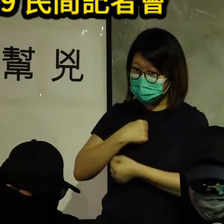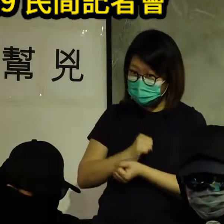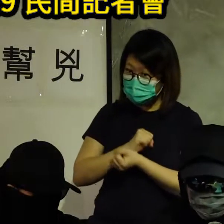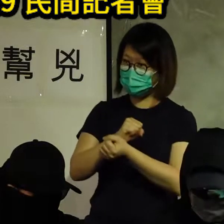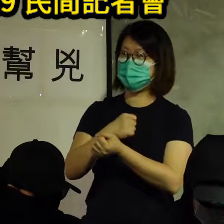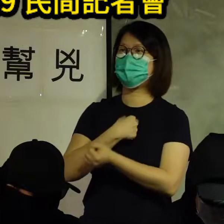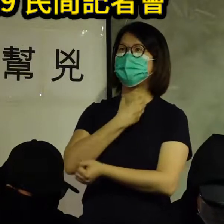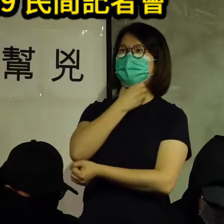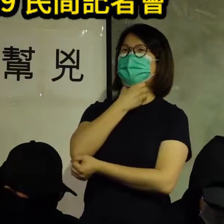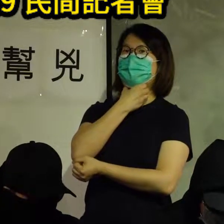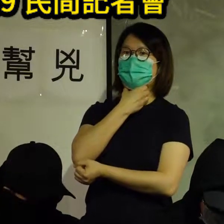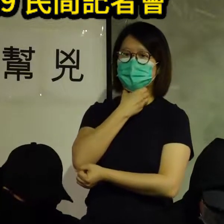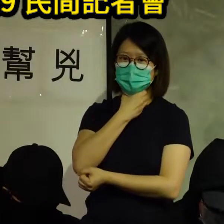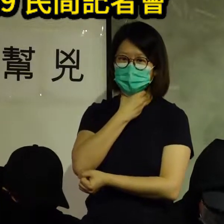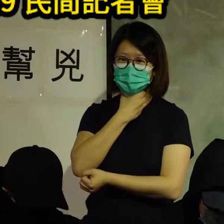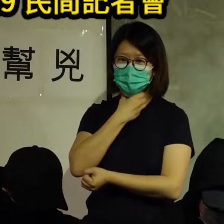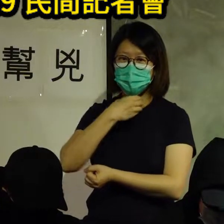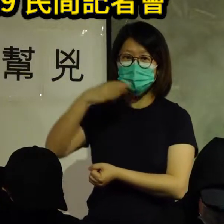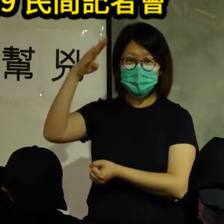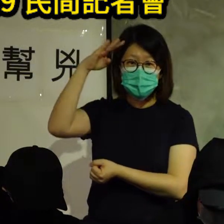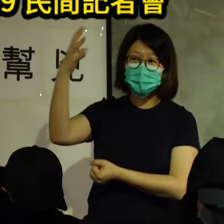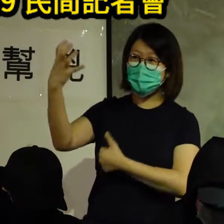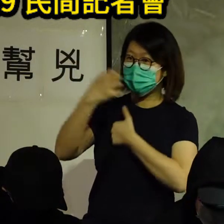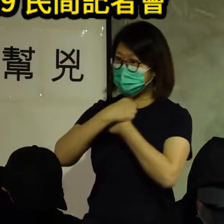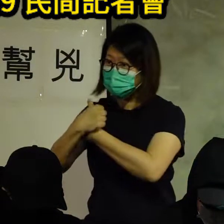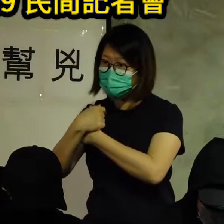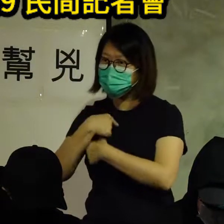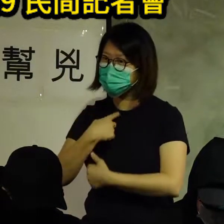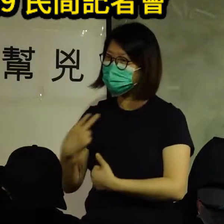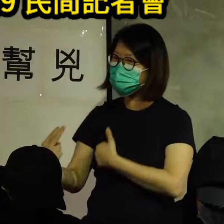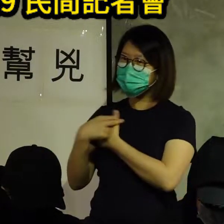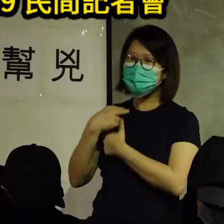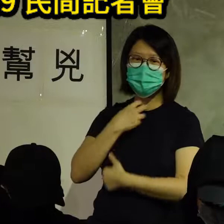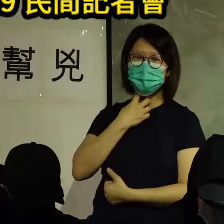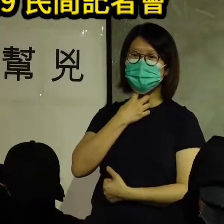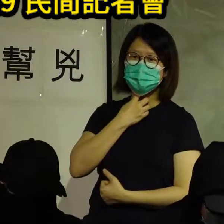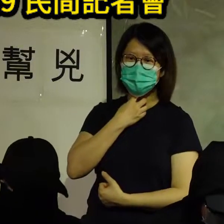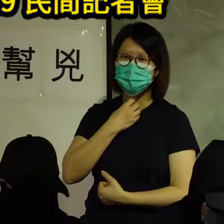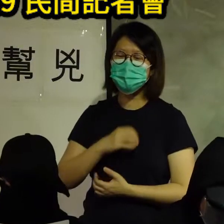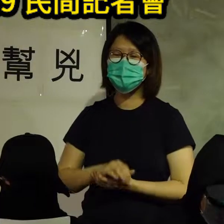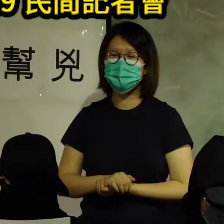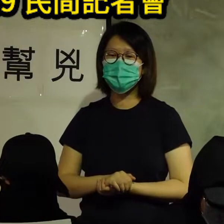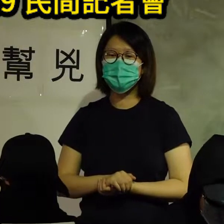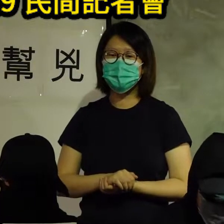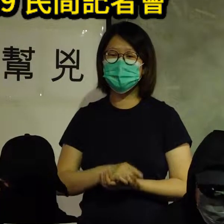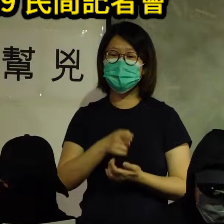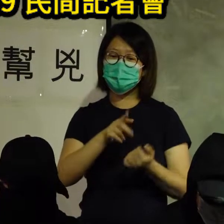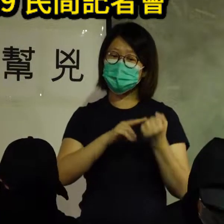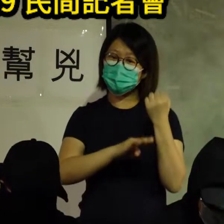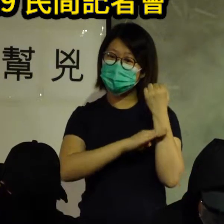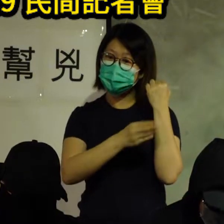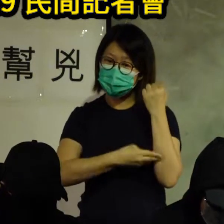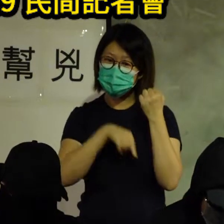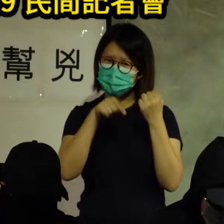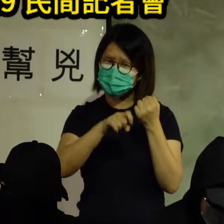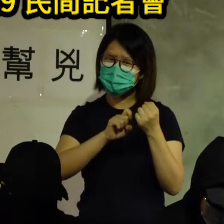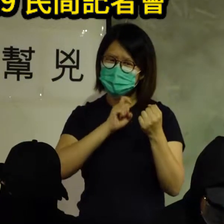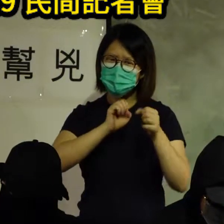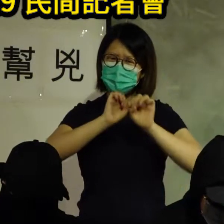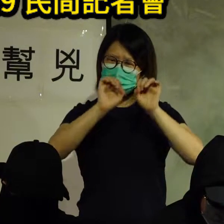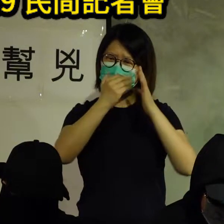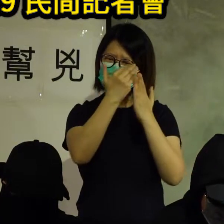立法會曾經作出報告香港受恐襲的威脅評估被評為中度級別